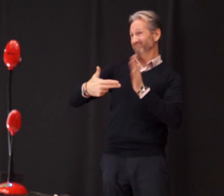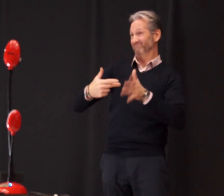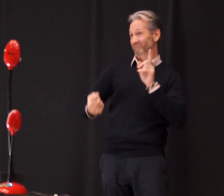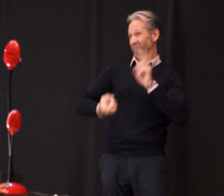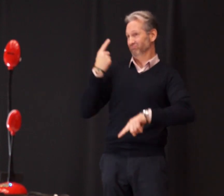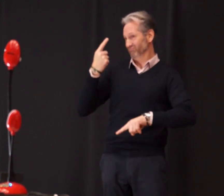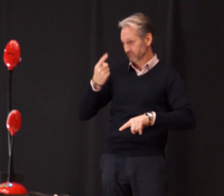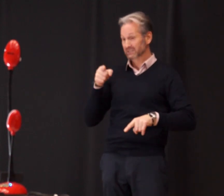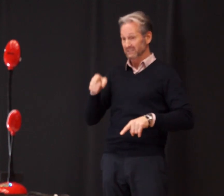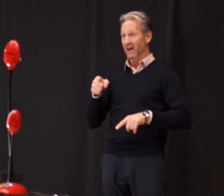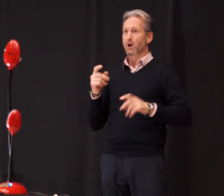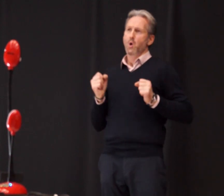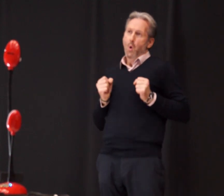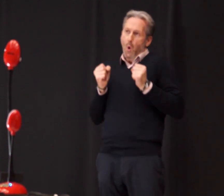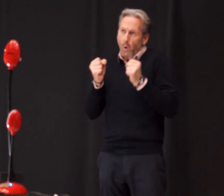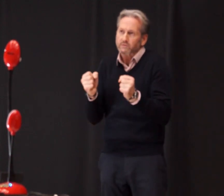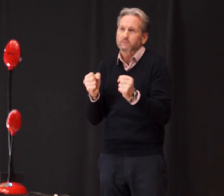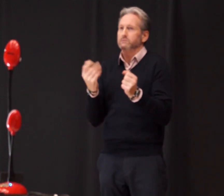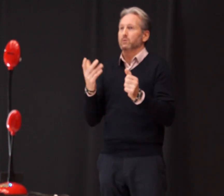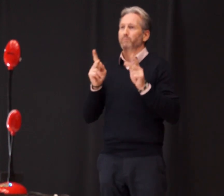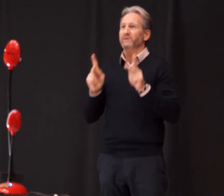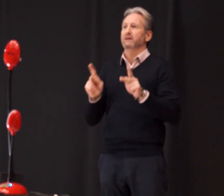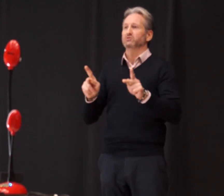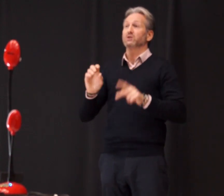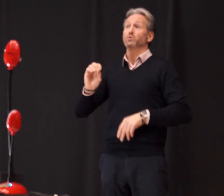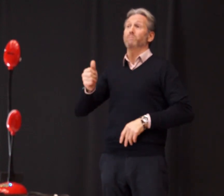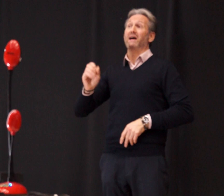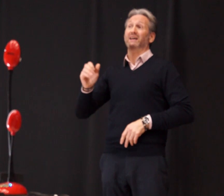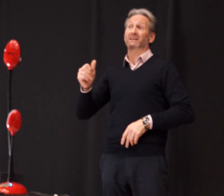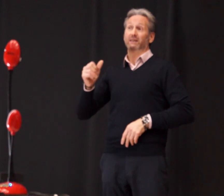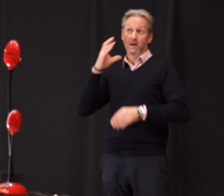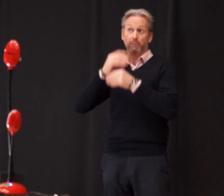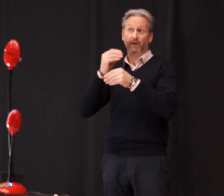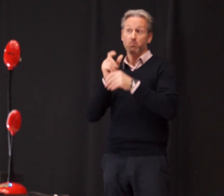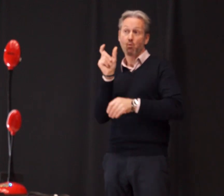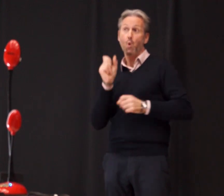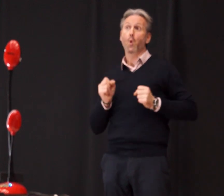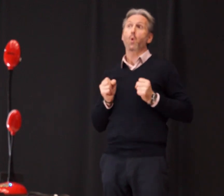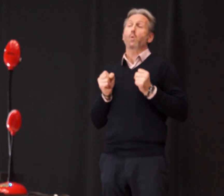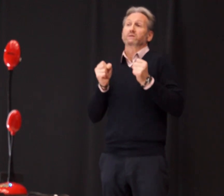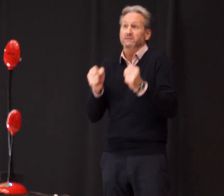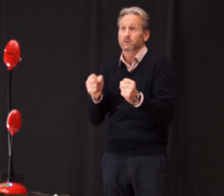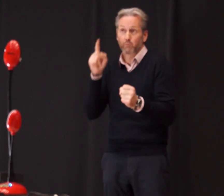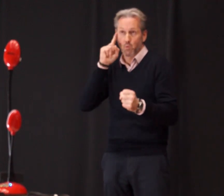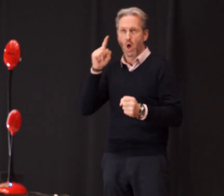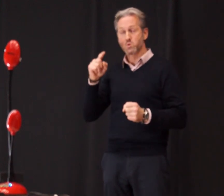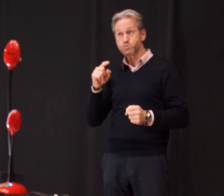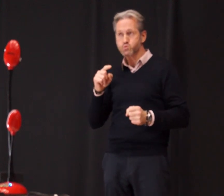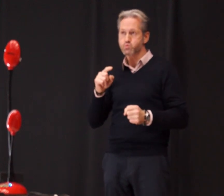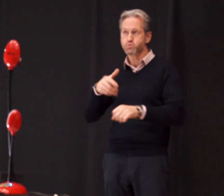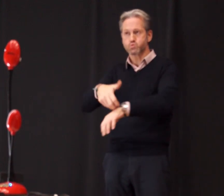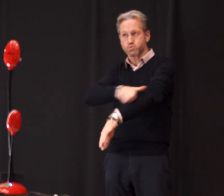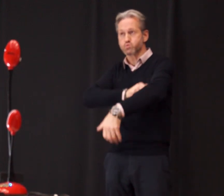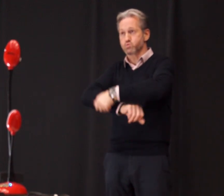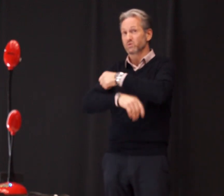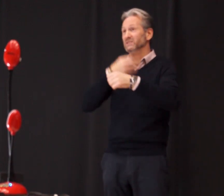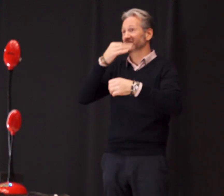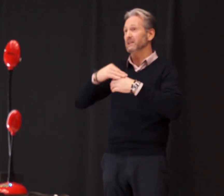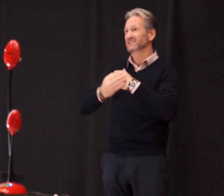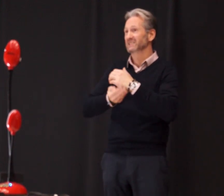puisqu'on travaille beaucoup avec la LS vidéo et la vidéo. On ose parler de pédagogie numérique, parce que là, pour le